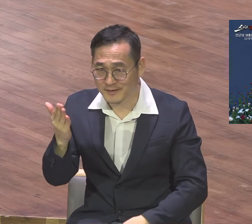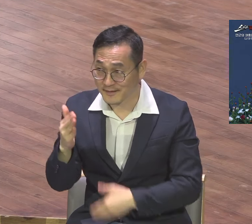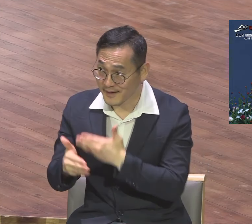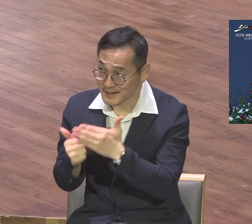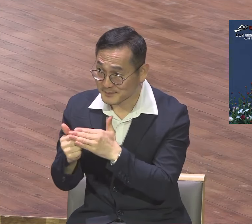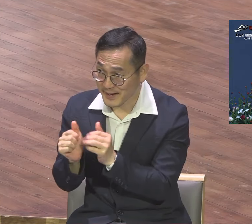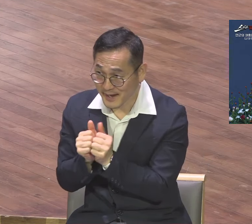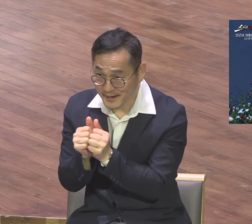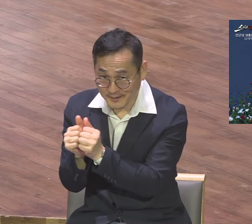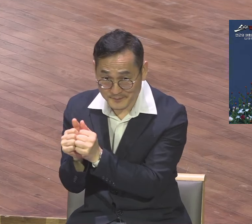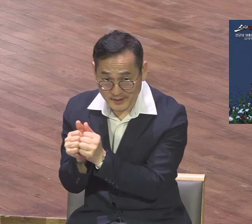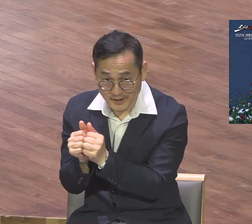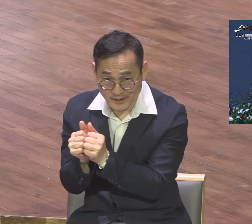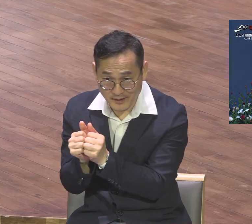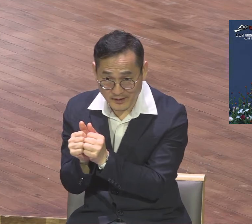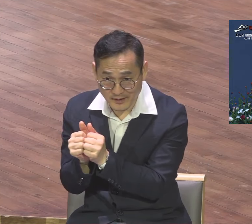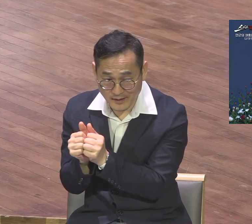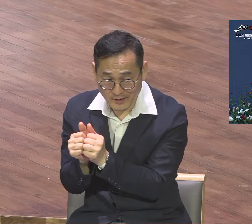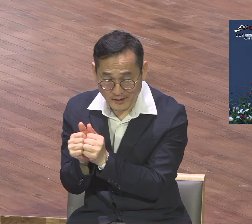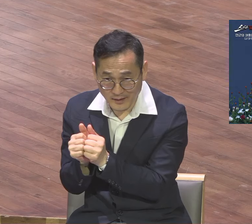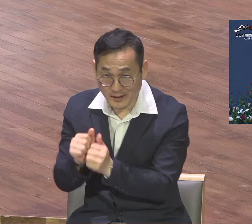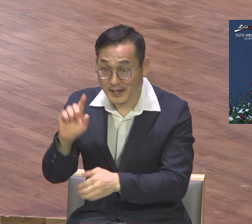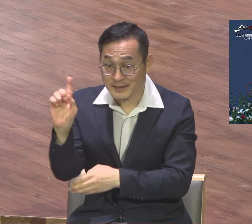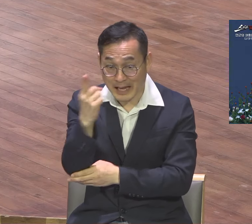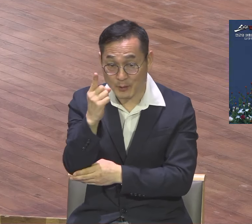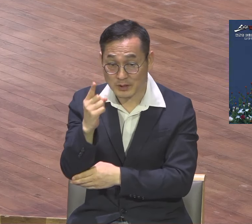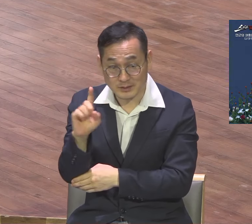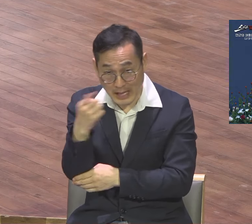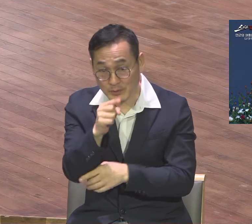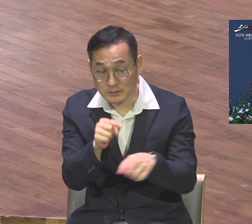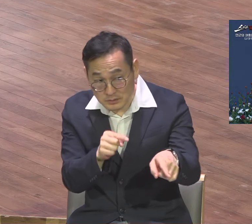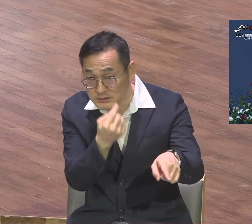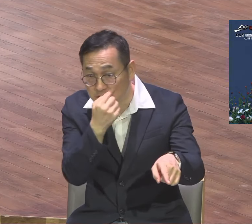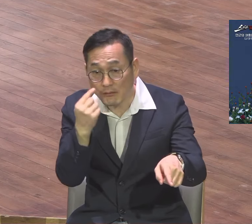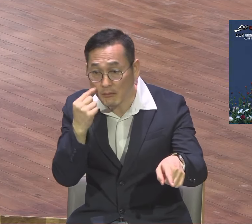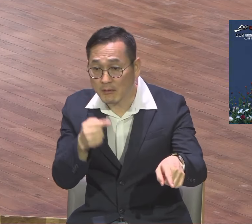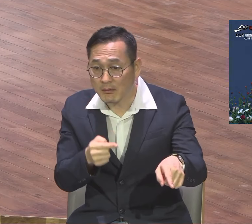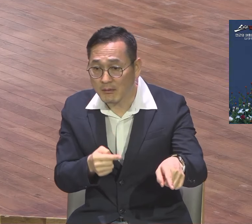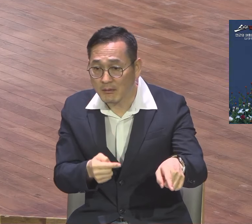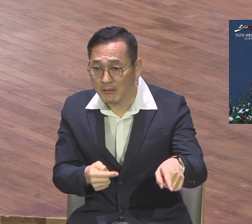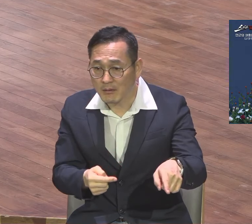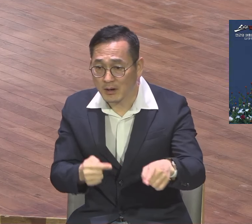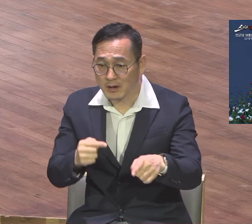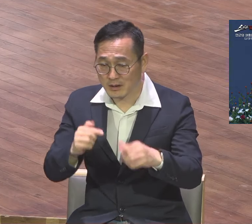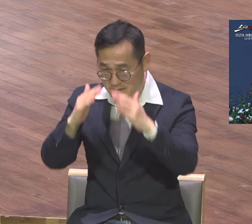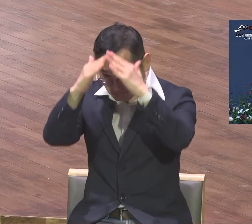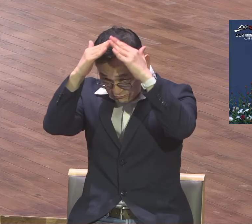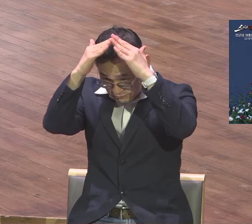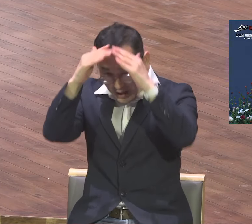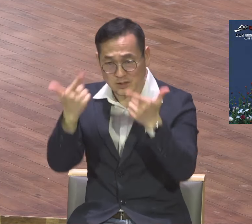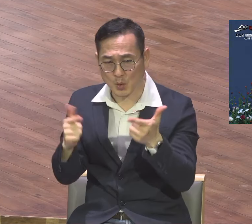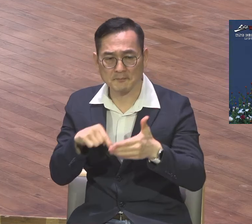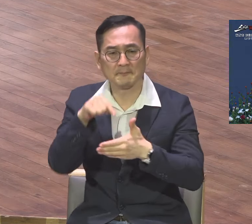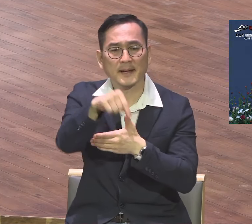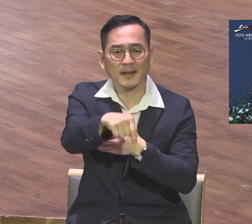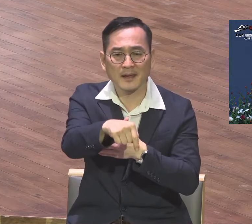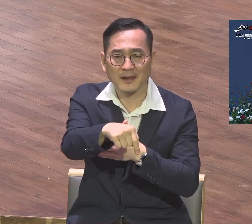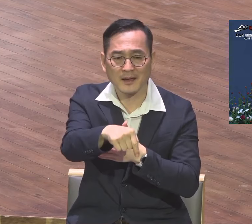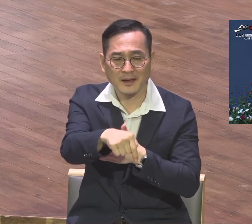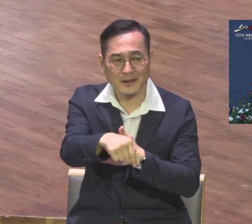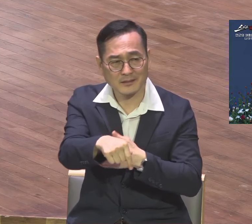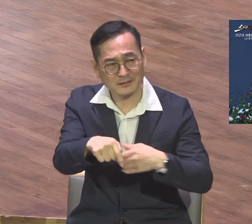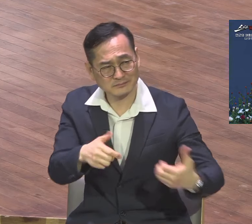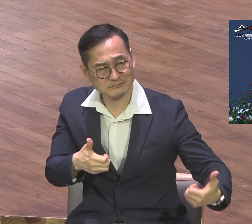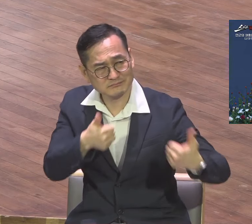어디서? 다윗처럼 현장이었습니다. 전쟁터에서, 방구석에 앉아서가 아니에요. 사역